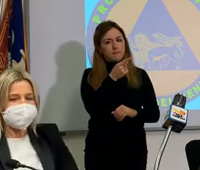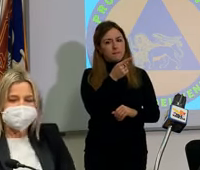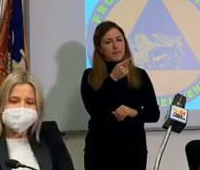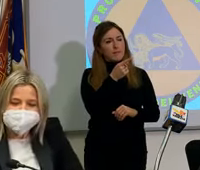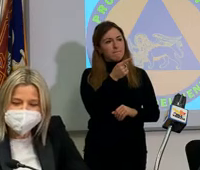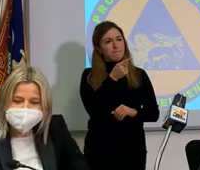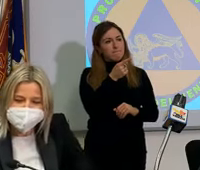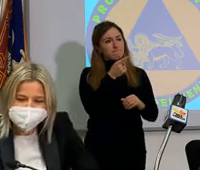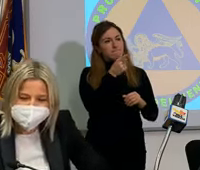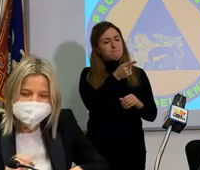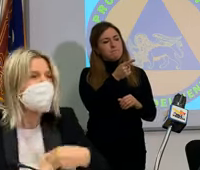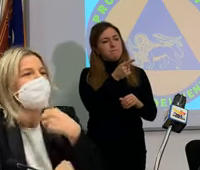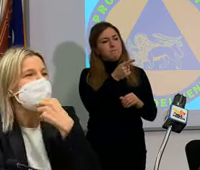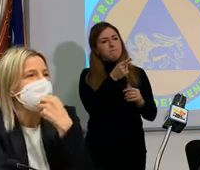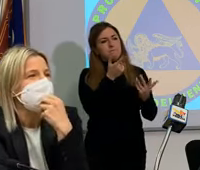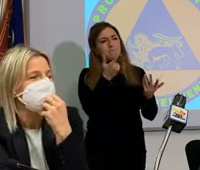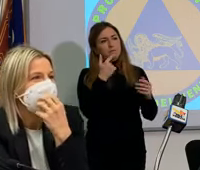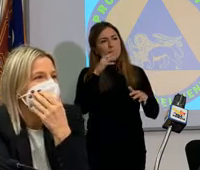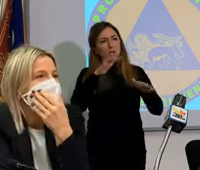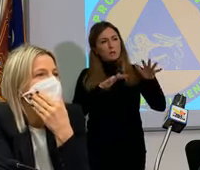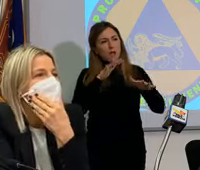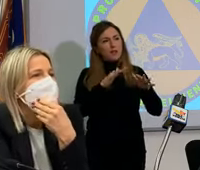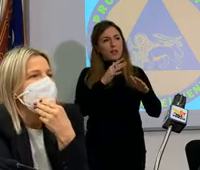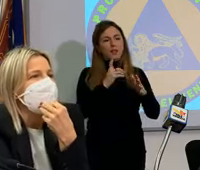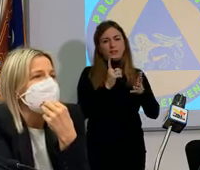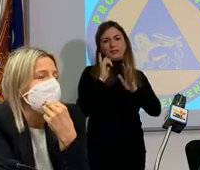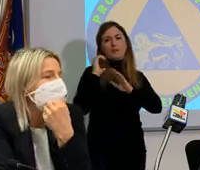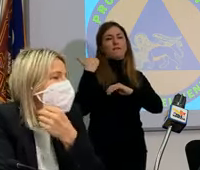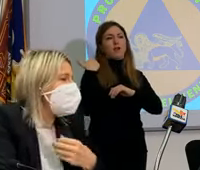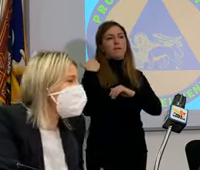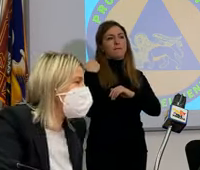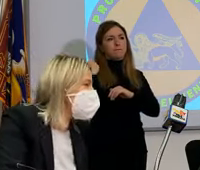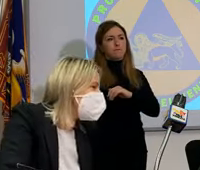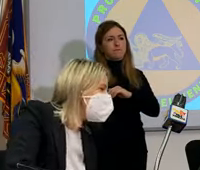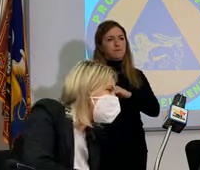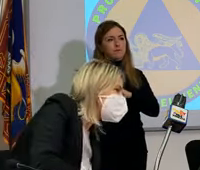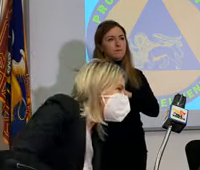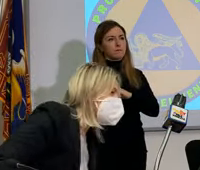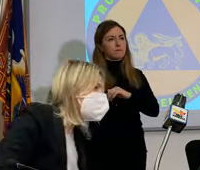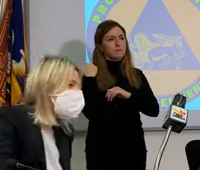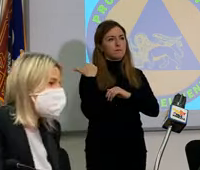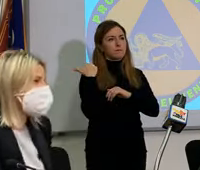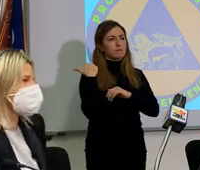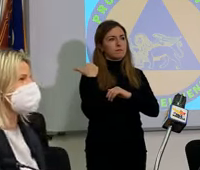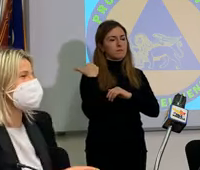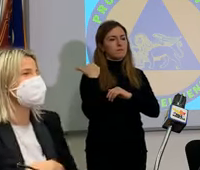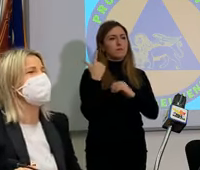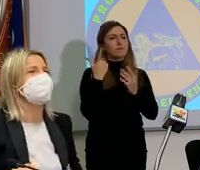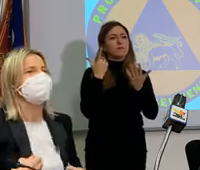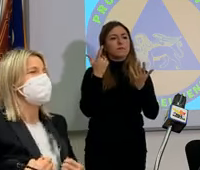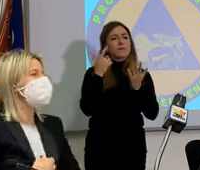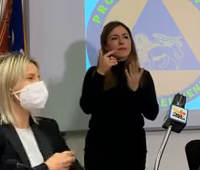sì perché qualche qualche settimana fa c'era stato un po uno scambio epistolare